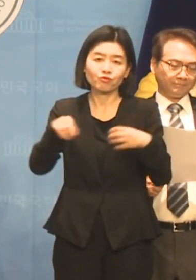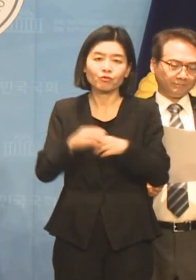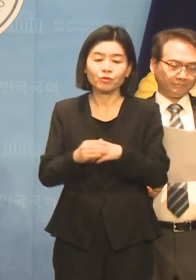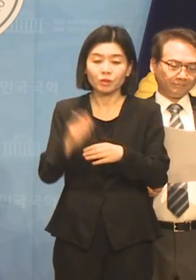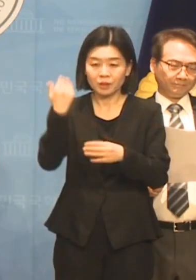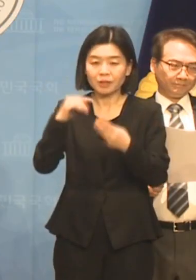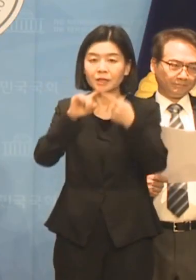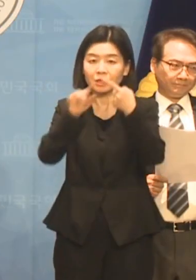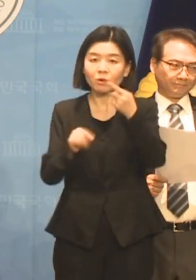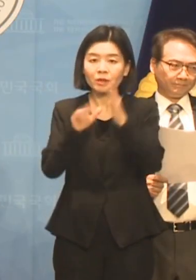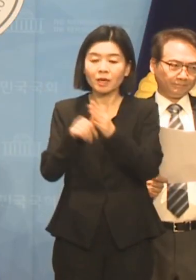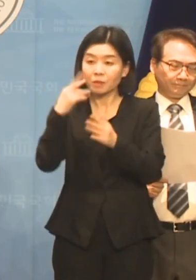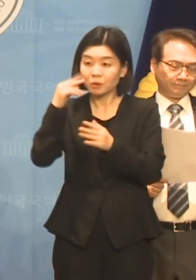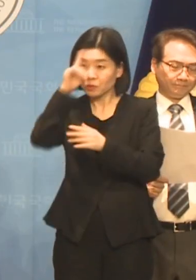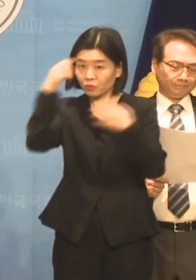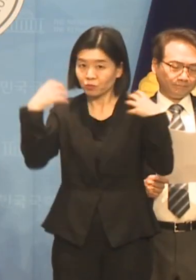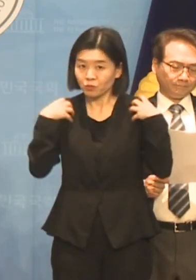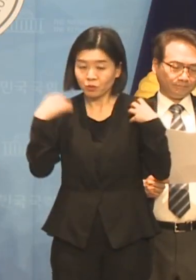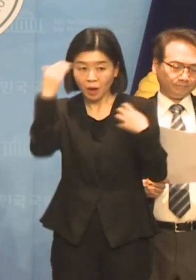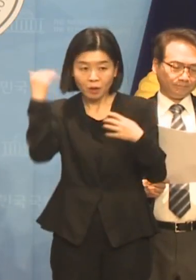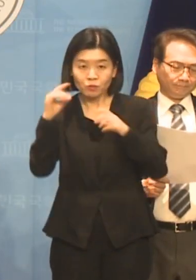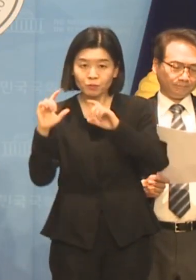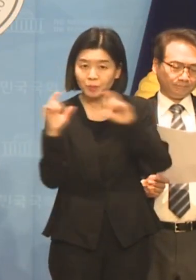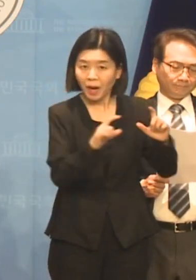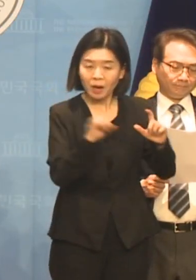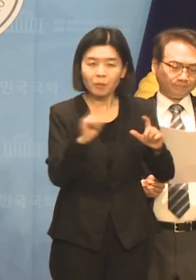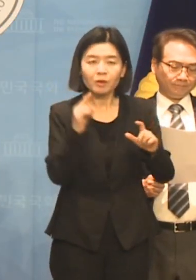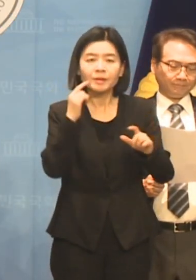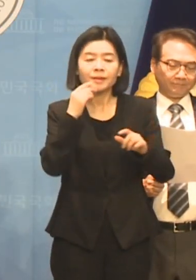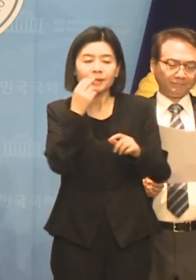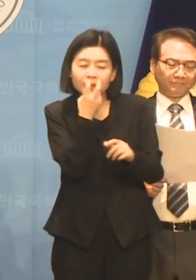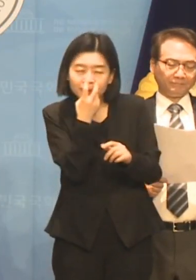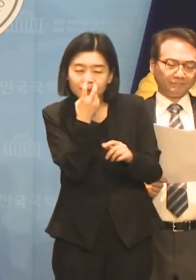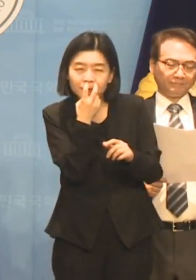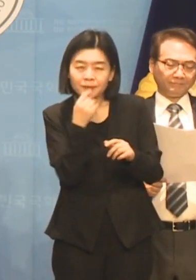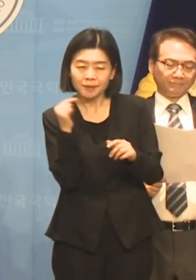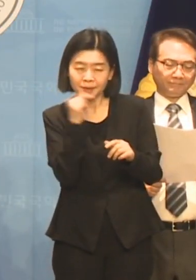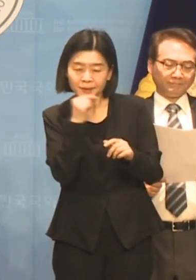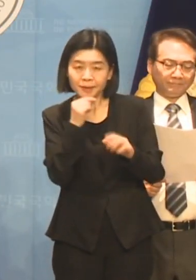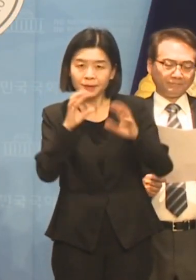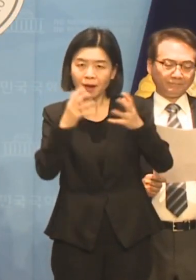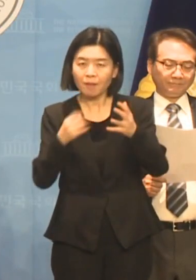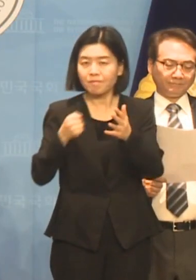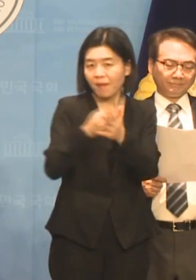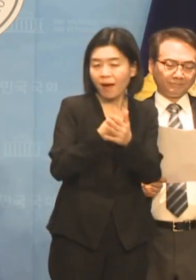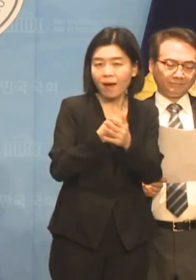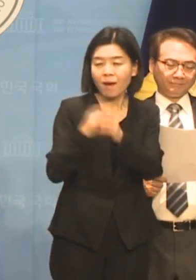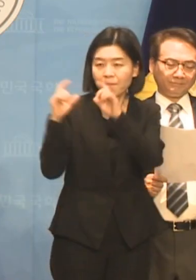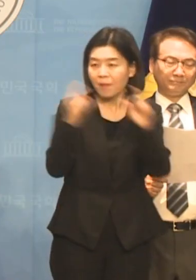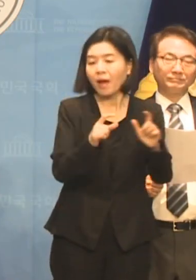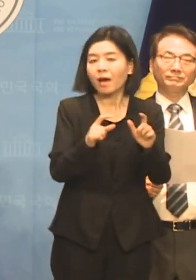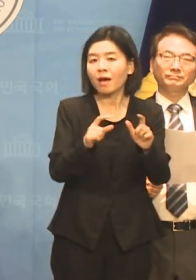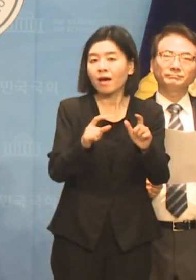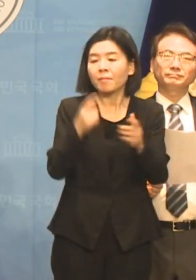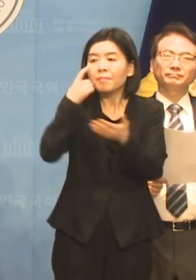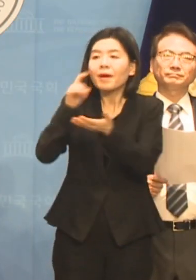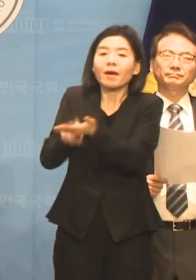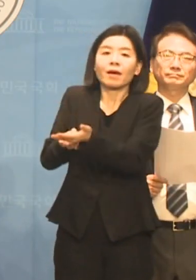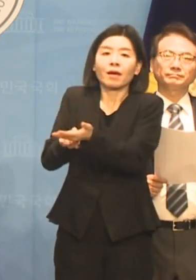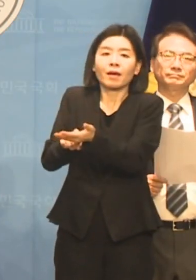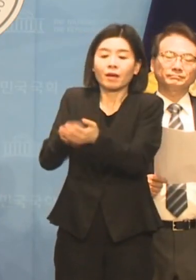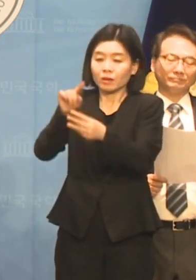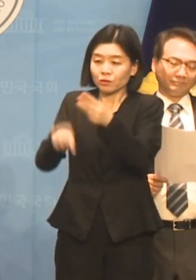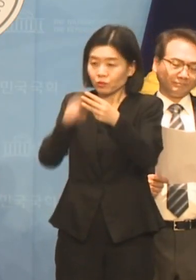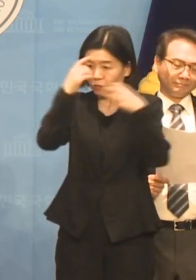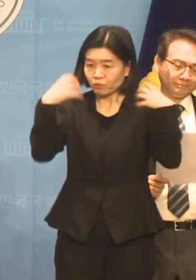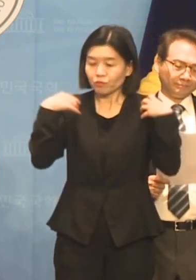미국 정부가 한국을 민감 국가로 분류한 사실이 확인되었습니다. 이는 그간 윤석열